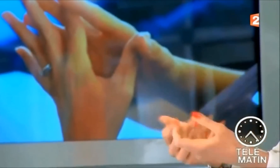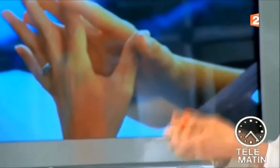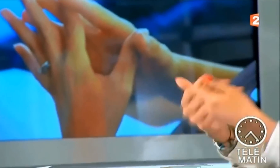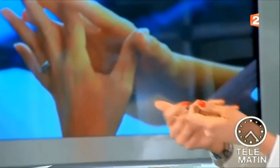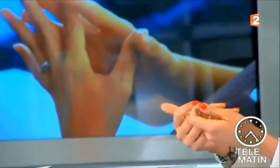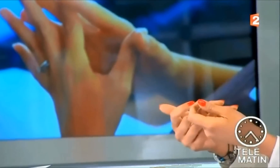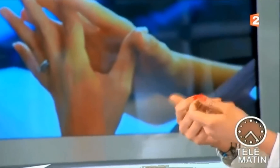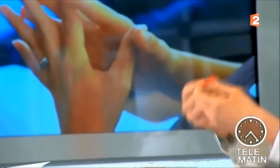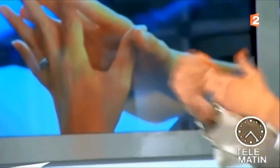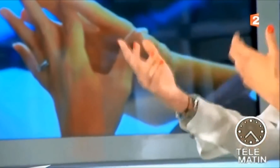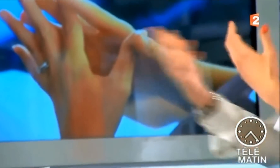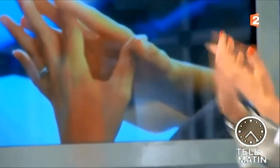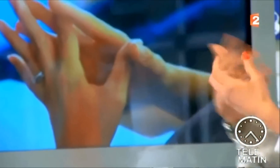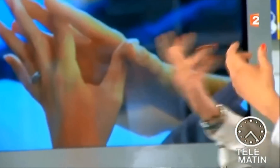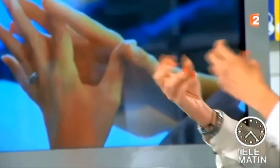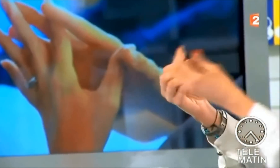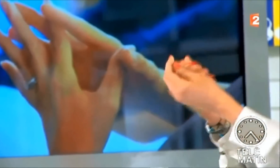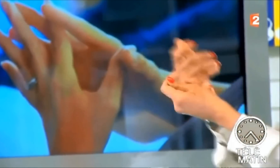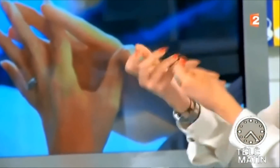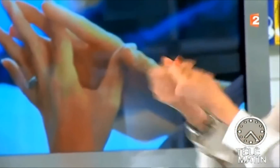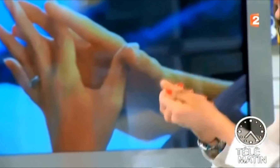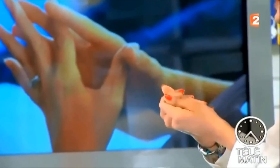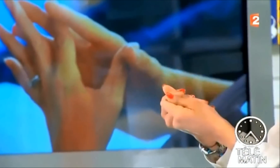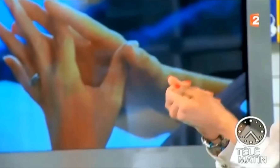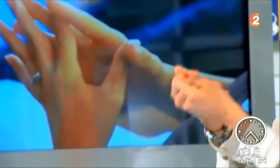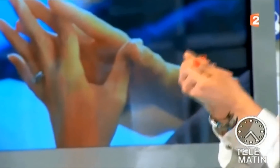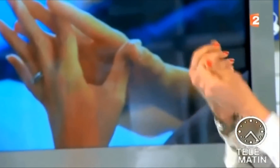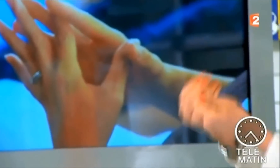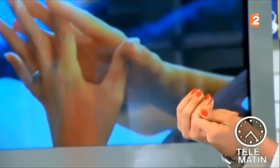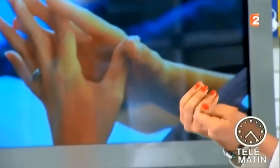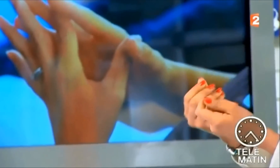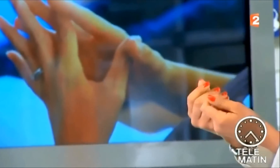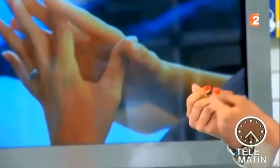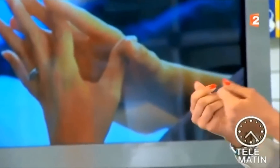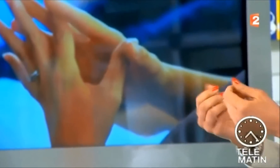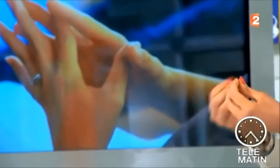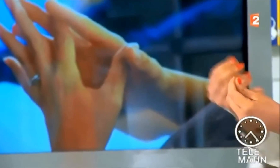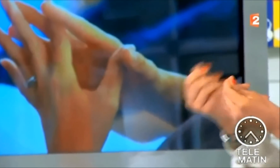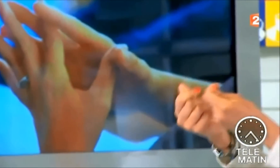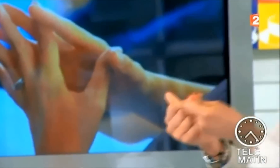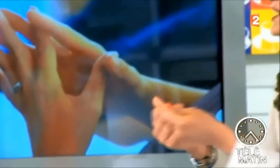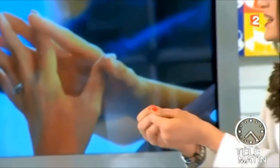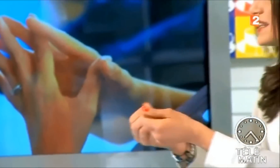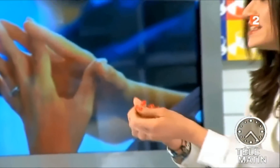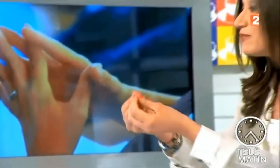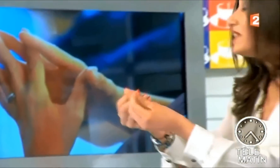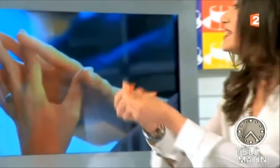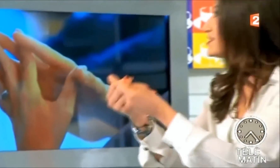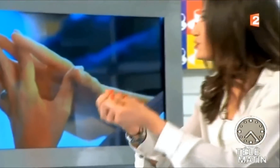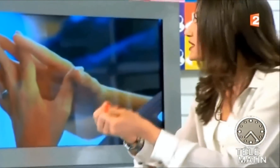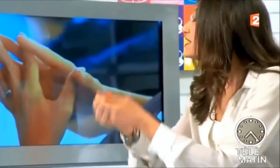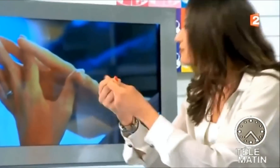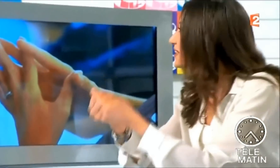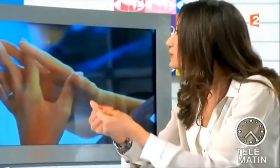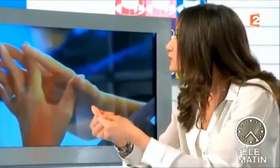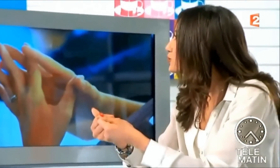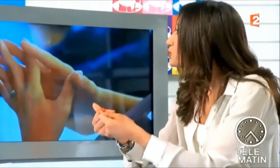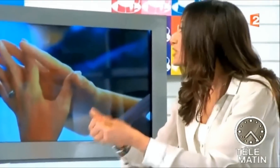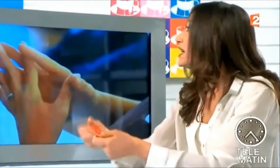sœurs, des jumelles, qui communiquaient entre elles avec une gestuelle. À partir de là, il a compris qu'il y avait l'essence, qu'il y avait quelque chose,